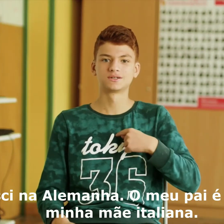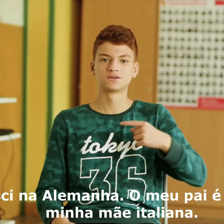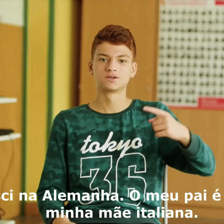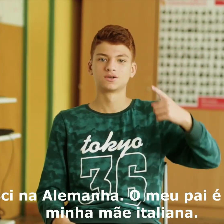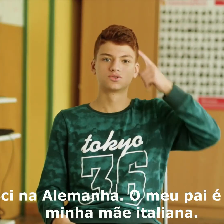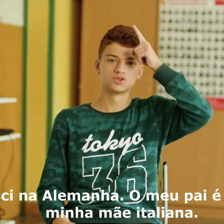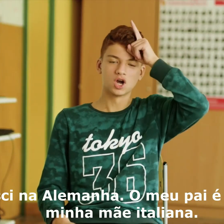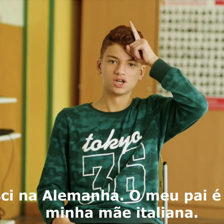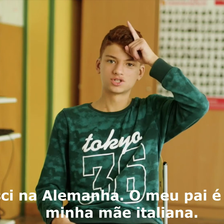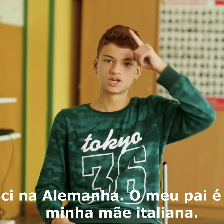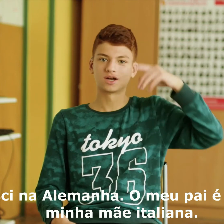Eu nasci na Alemanha,